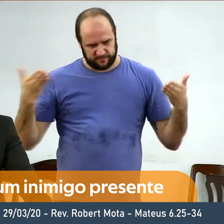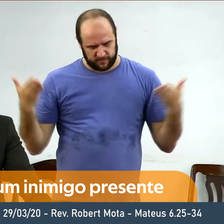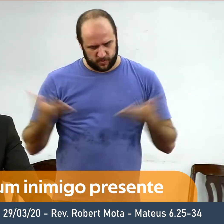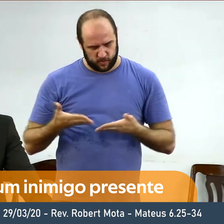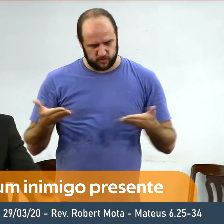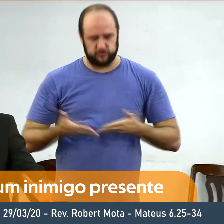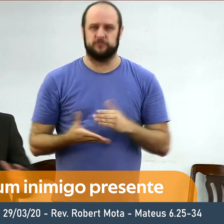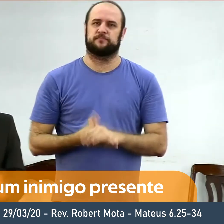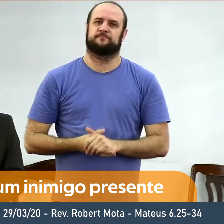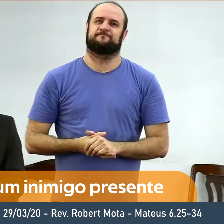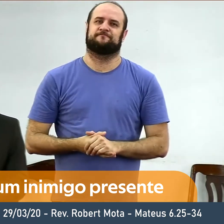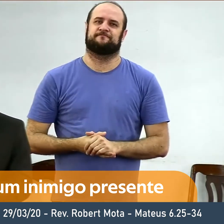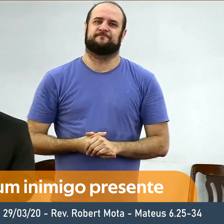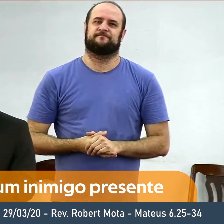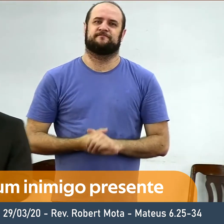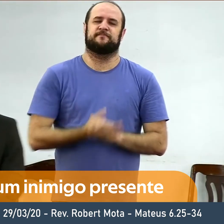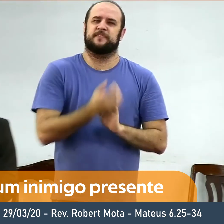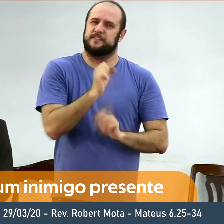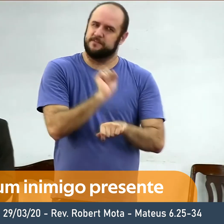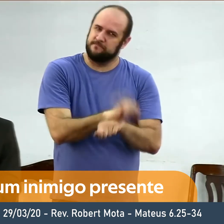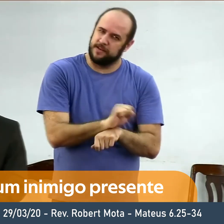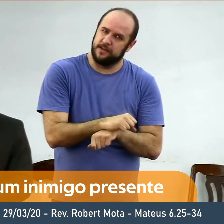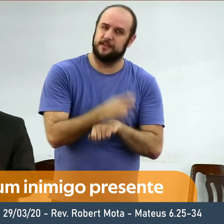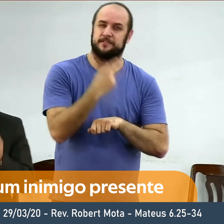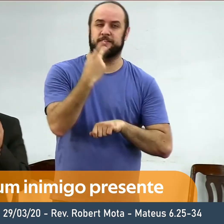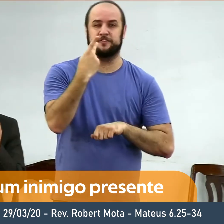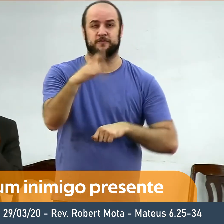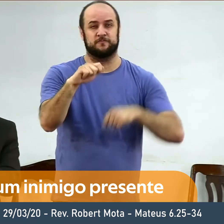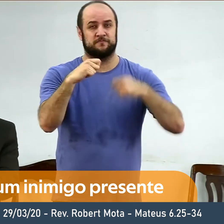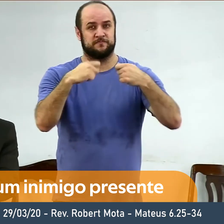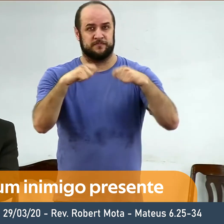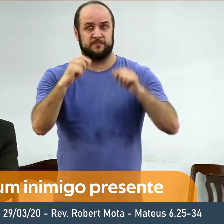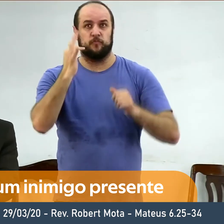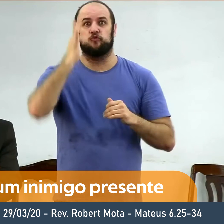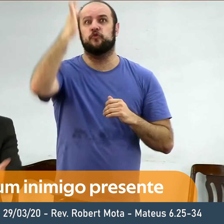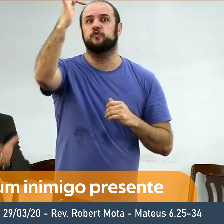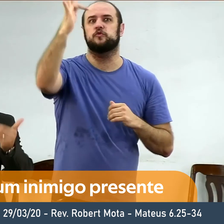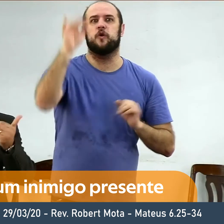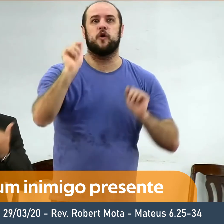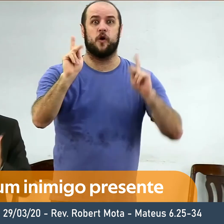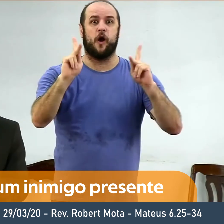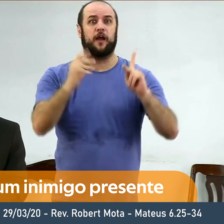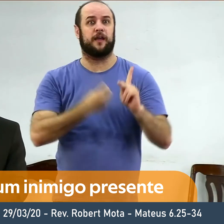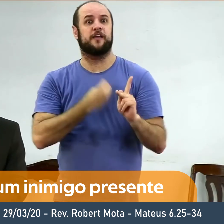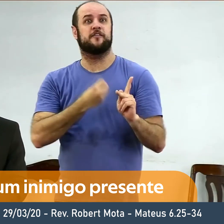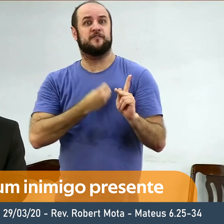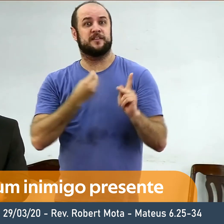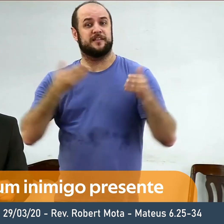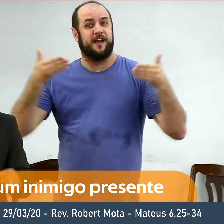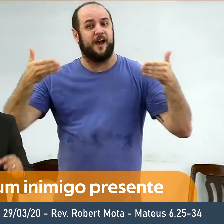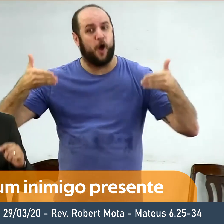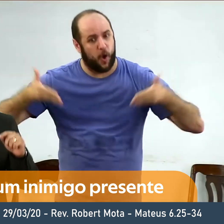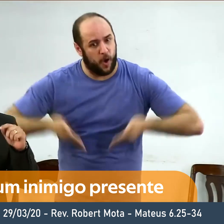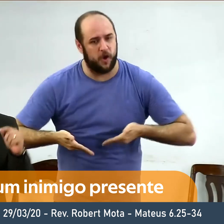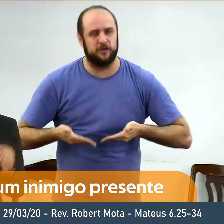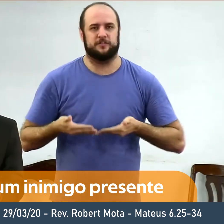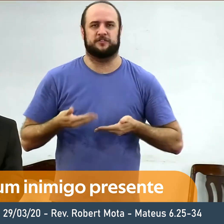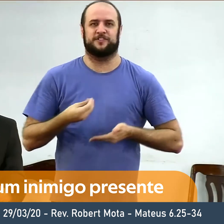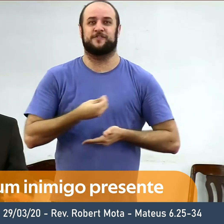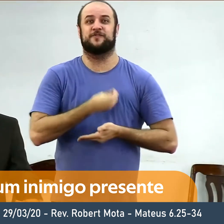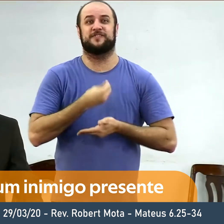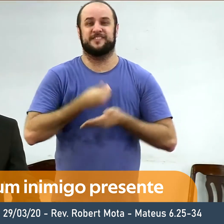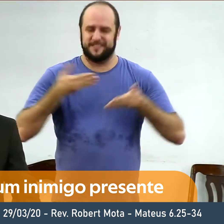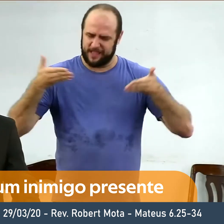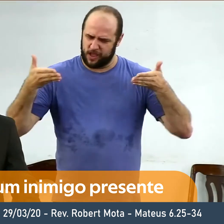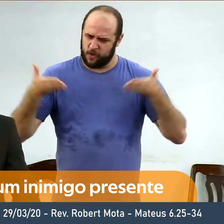Repito, a sua esperança precisa estar no futuro para viver o presente, mas a sua vida